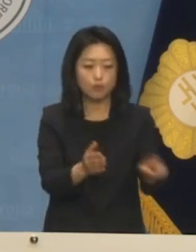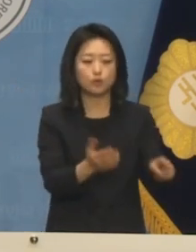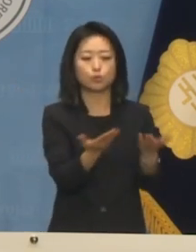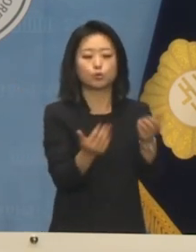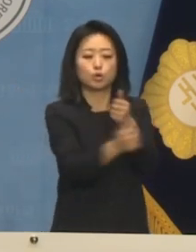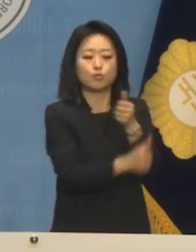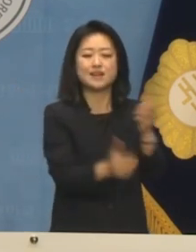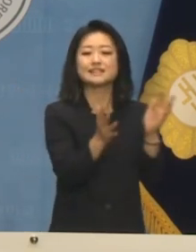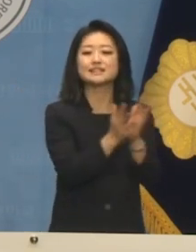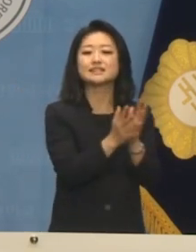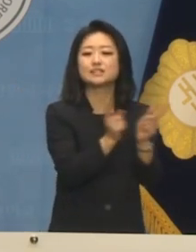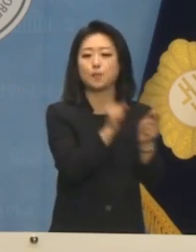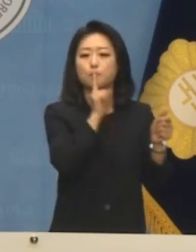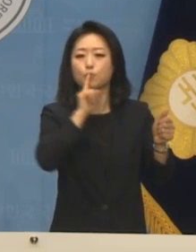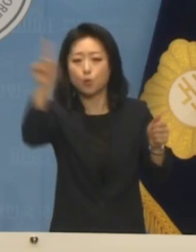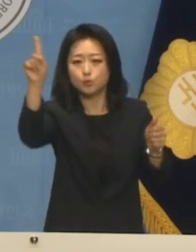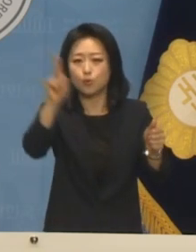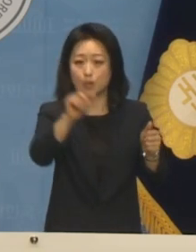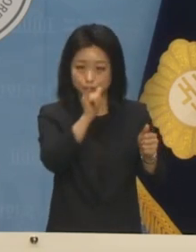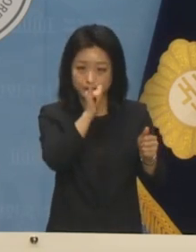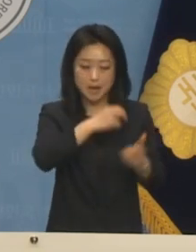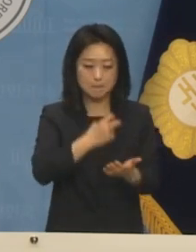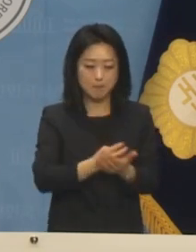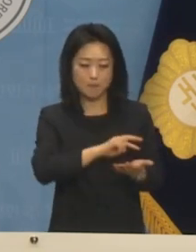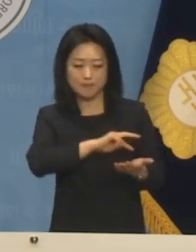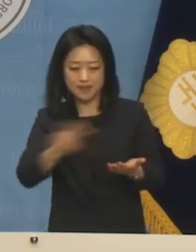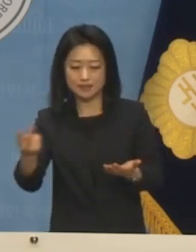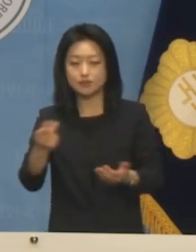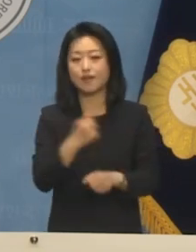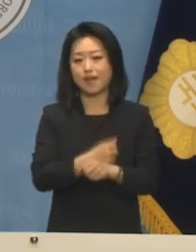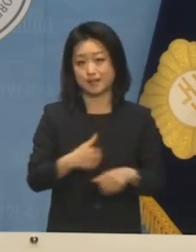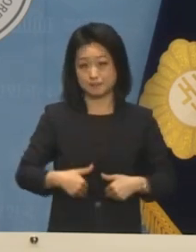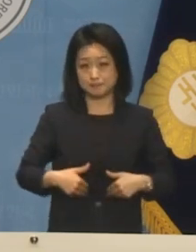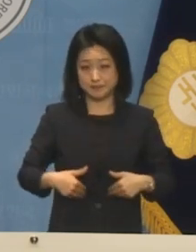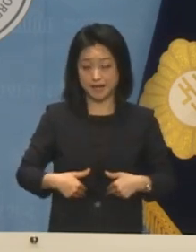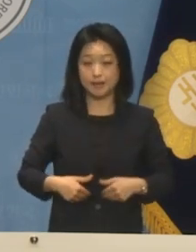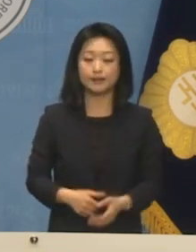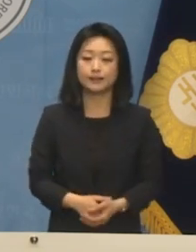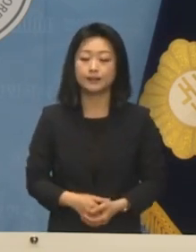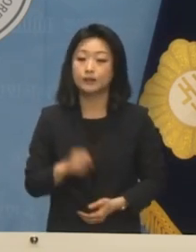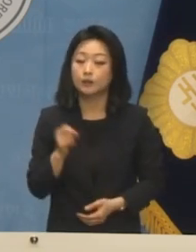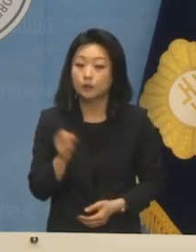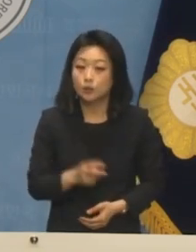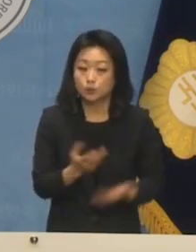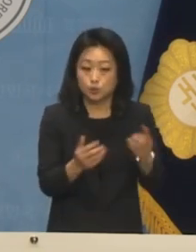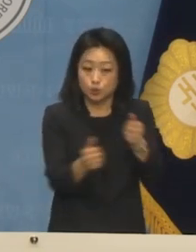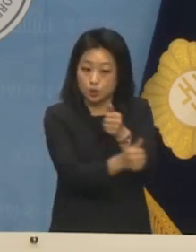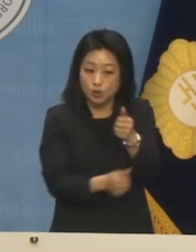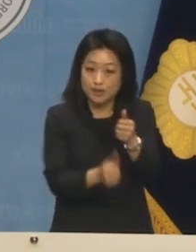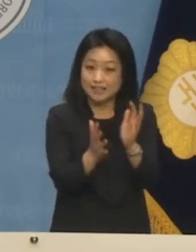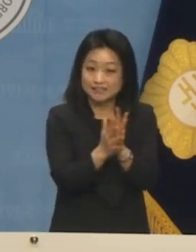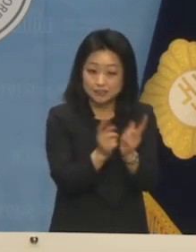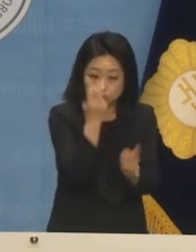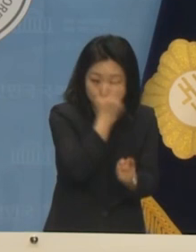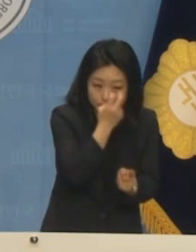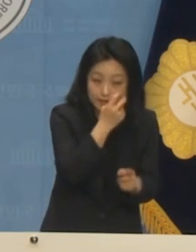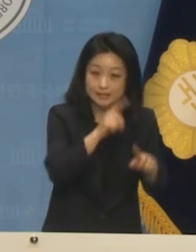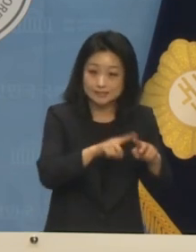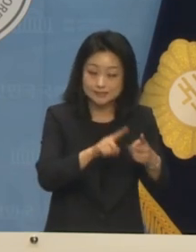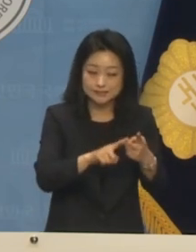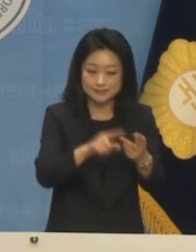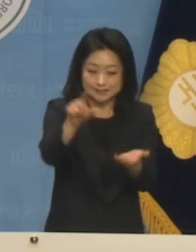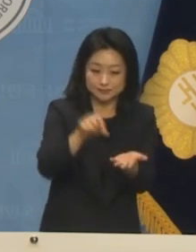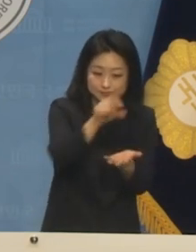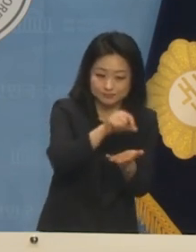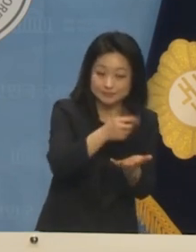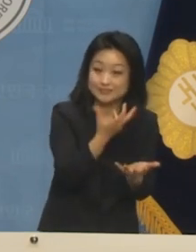될 수 있도록 법을 개정해 고발 의무를 명시해야 합니다. 마지막으로 노동위원회가 직접 조사하거나 확보한